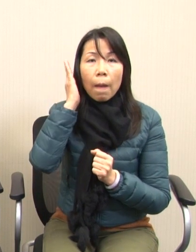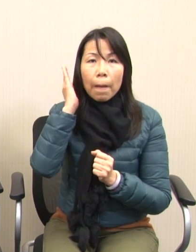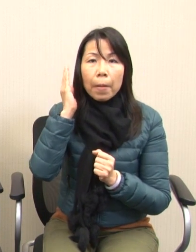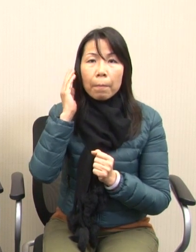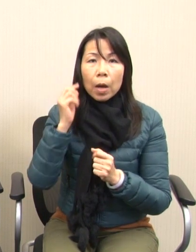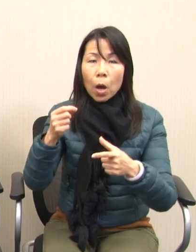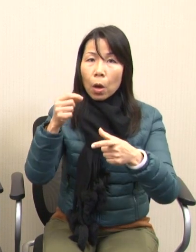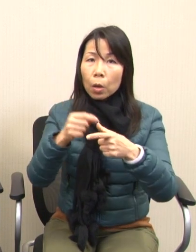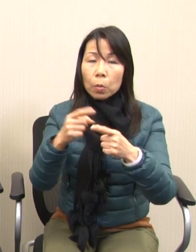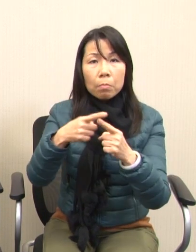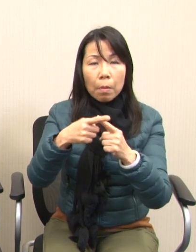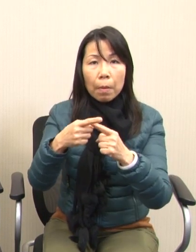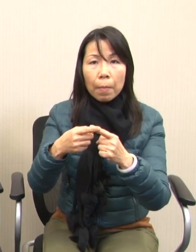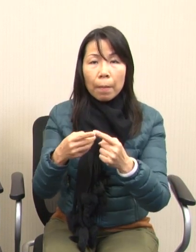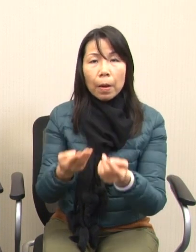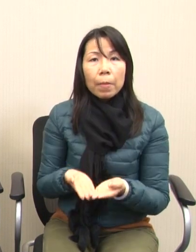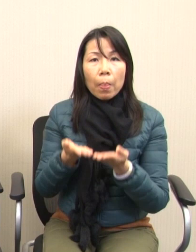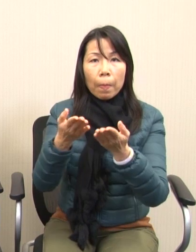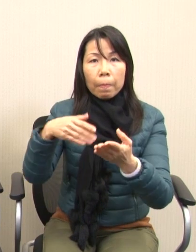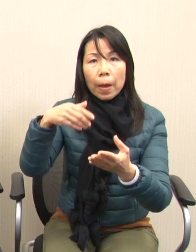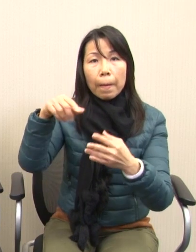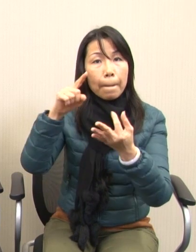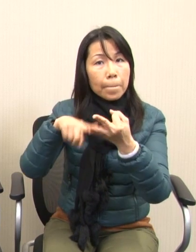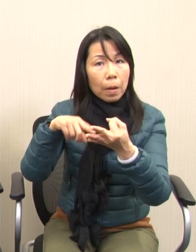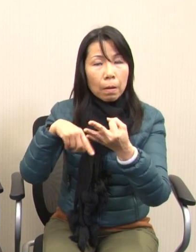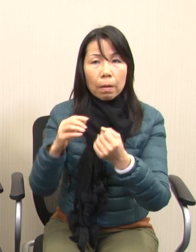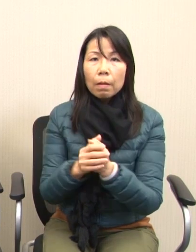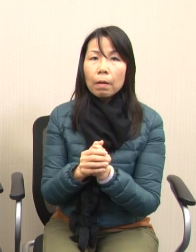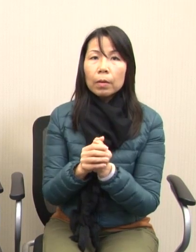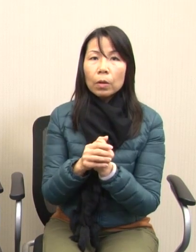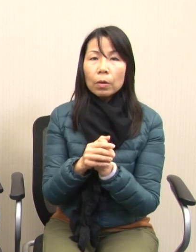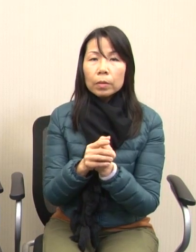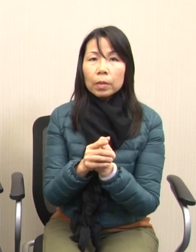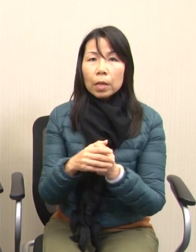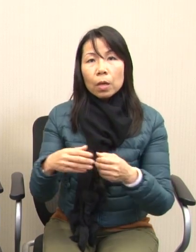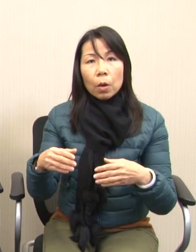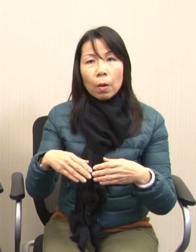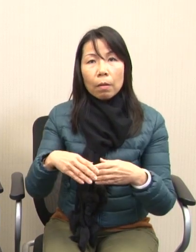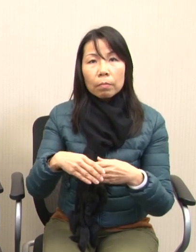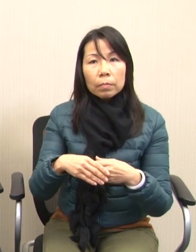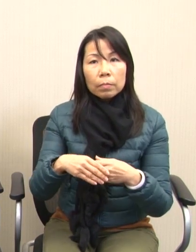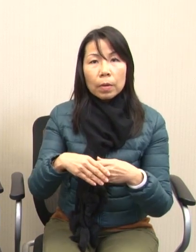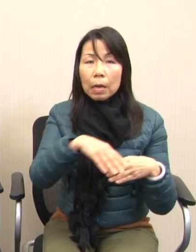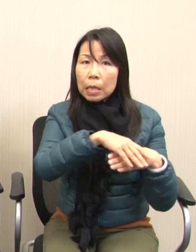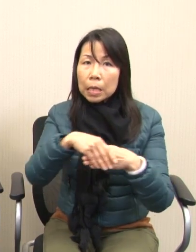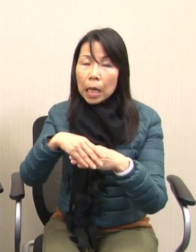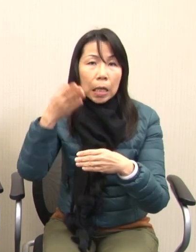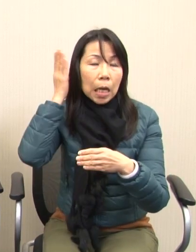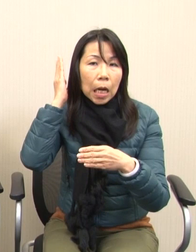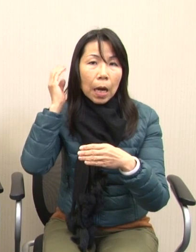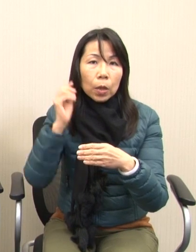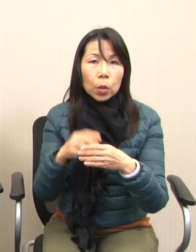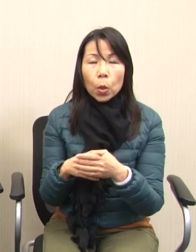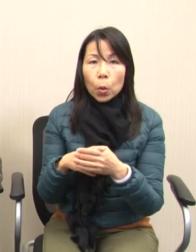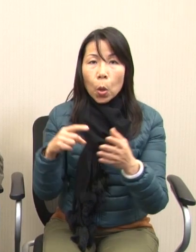公民提名今日當然係就係阿戴耀廷講出嚟啦，就係話佢用嗰啲電腦機，即係嗰啲所謂我唔識